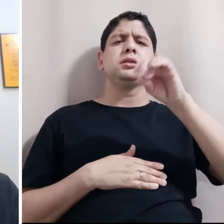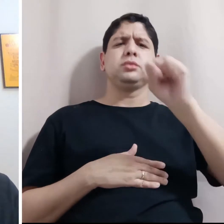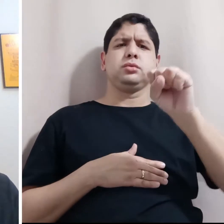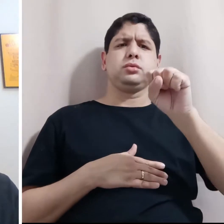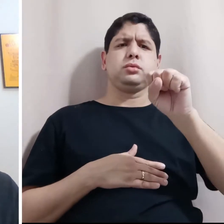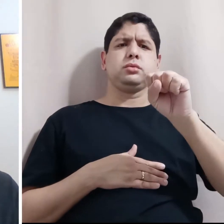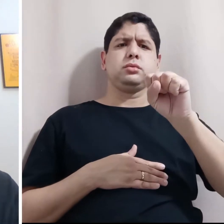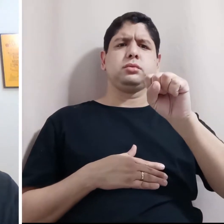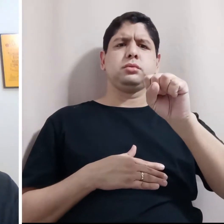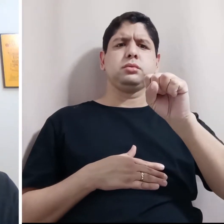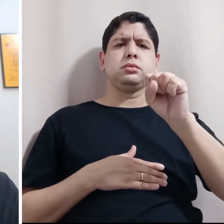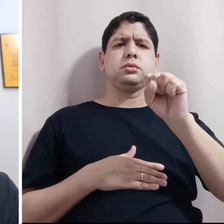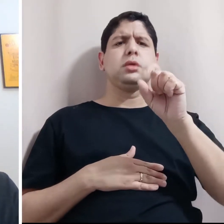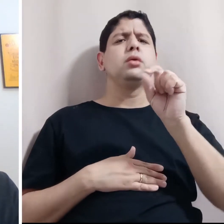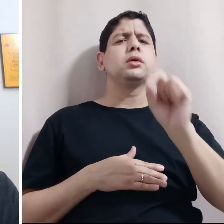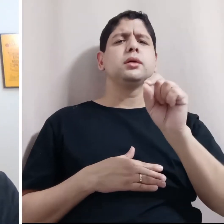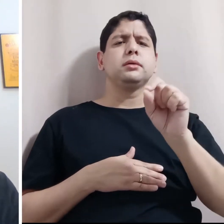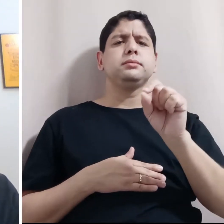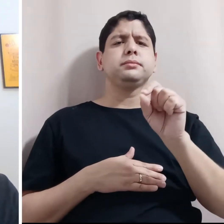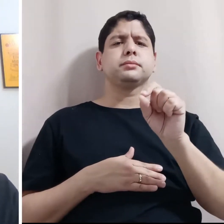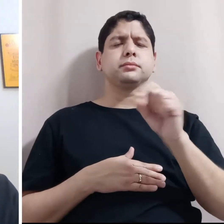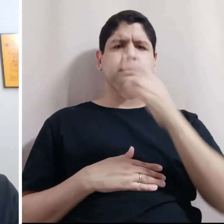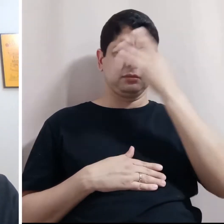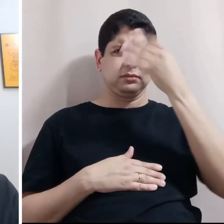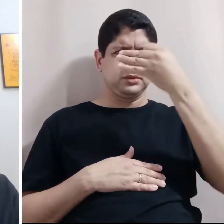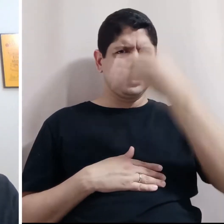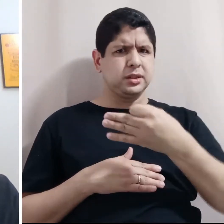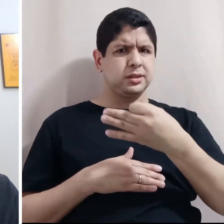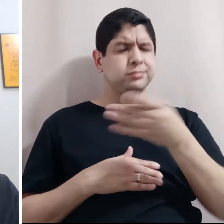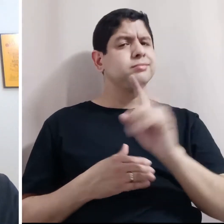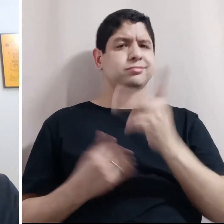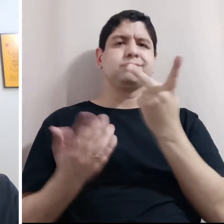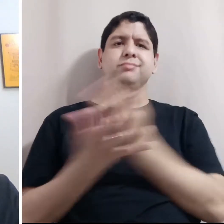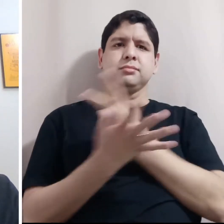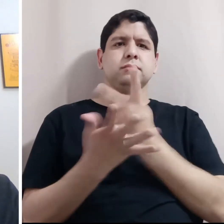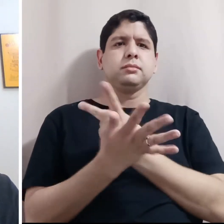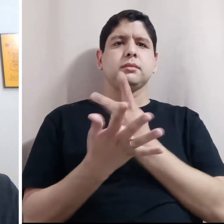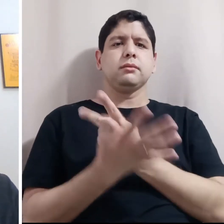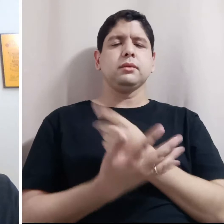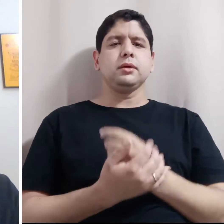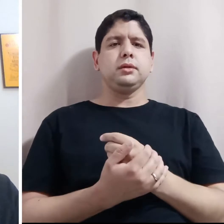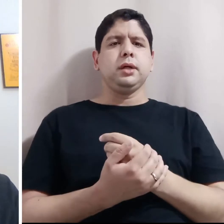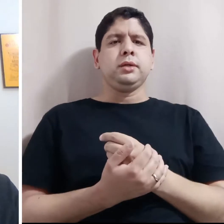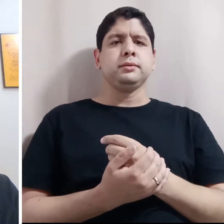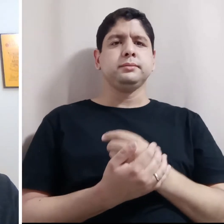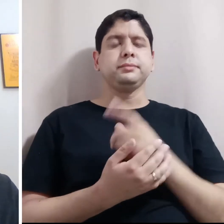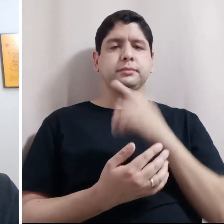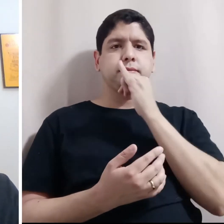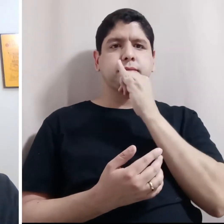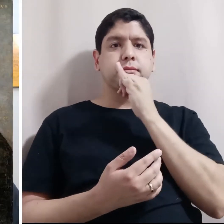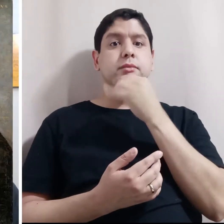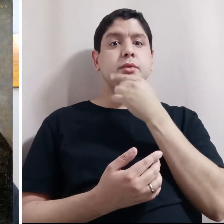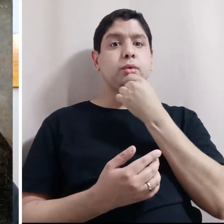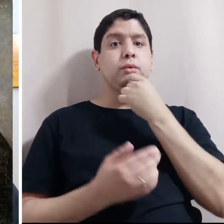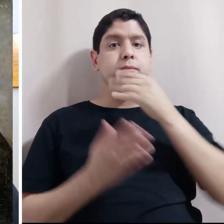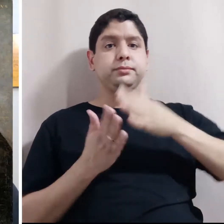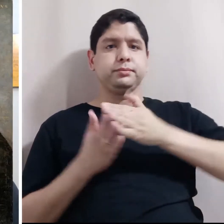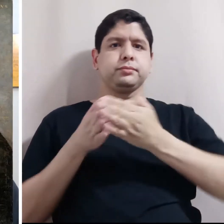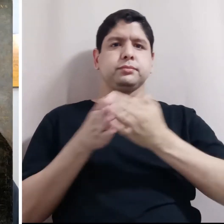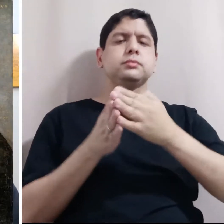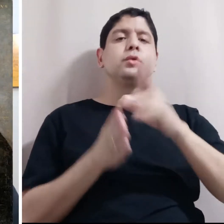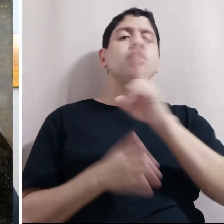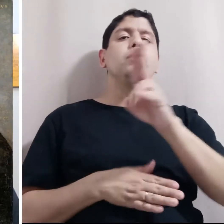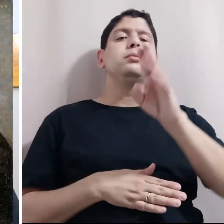de índios, foi um grande equívoco, né? Já começou de um equívoco, já começou de um erro. O Cristóvão Colombo,